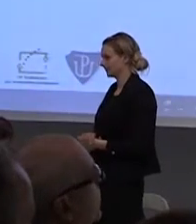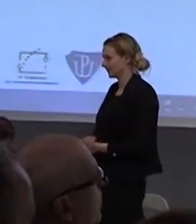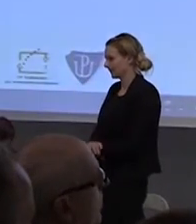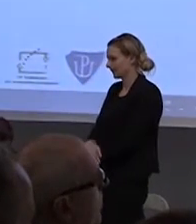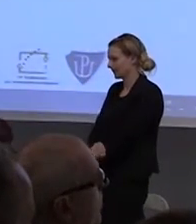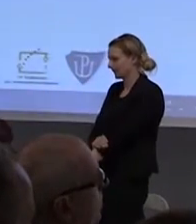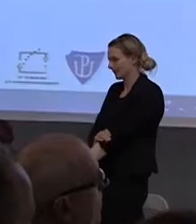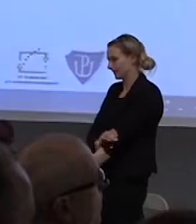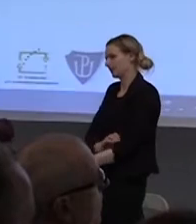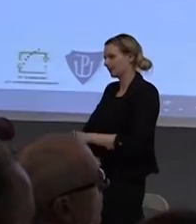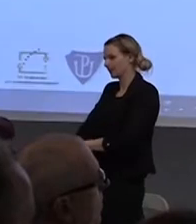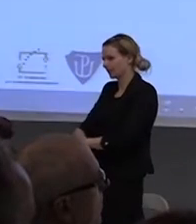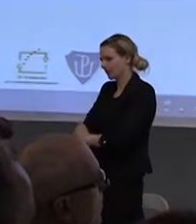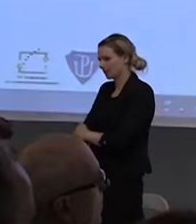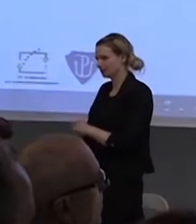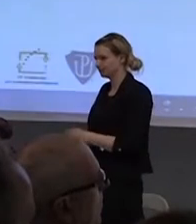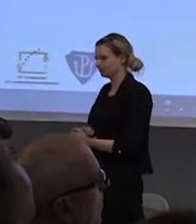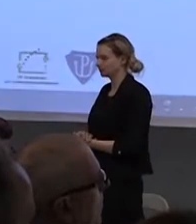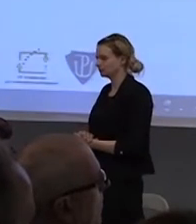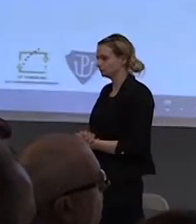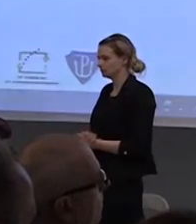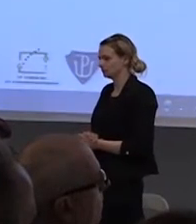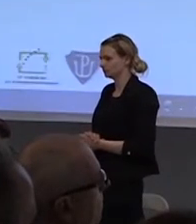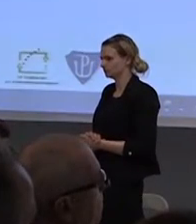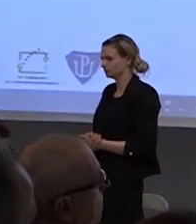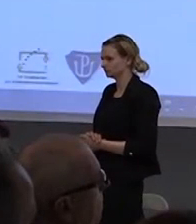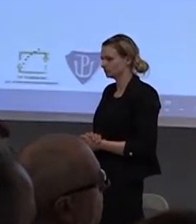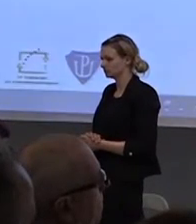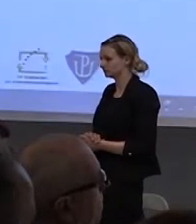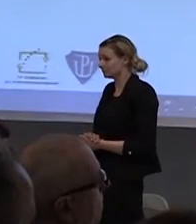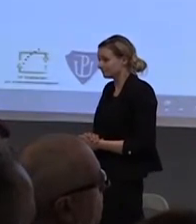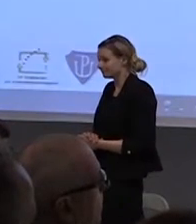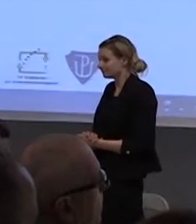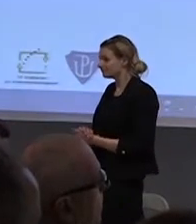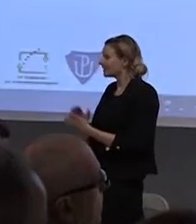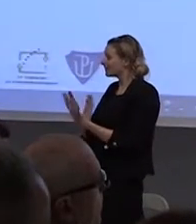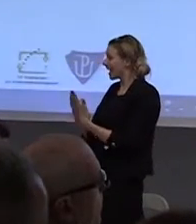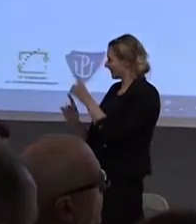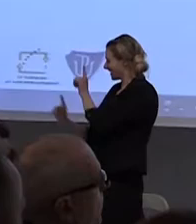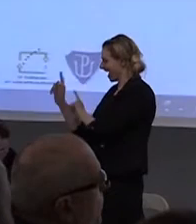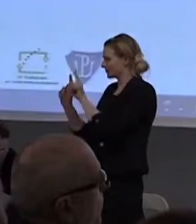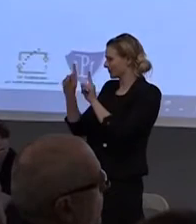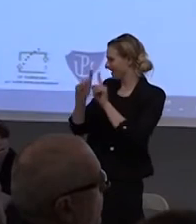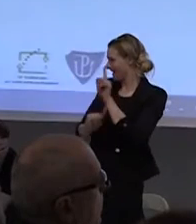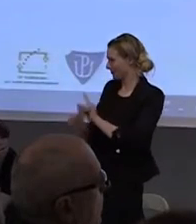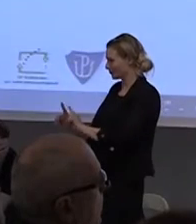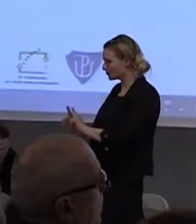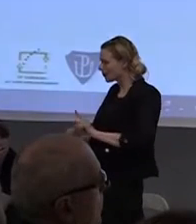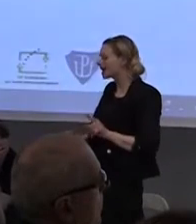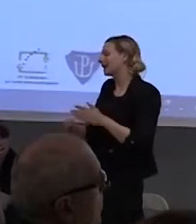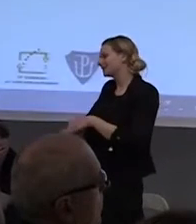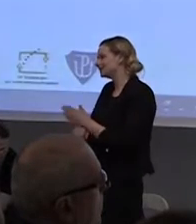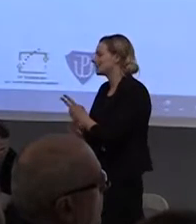often seen as a polarized argument. A vlastně ten rozdíl mezi puštěmi speciálními školami